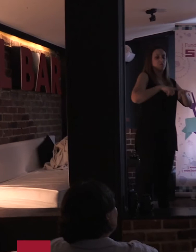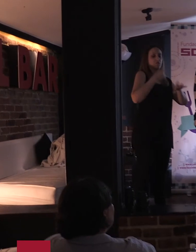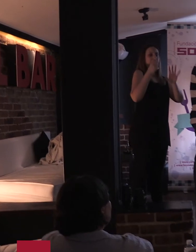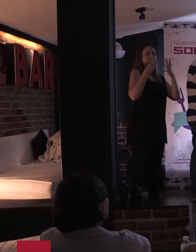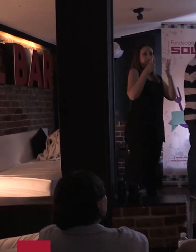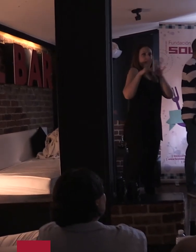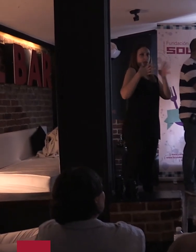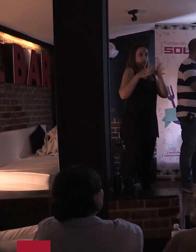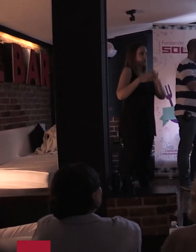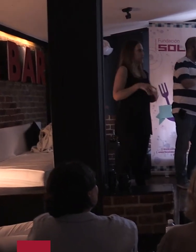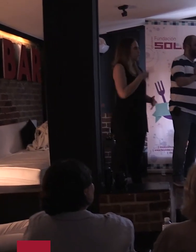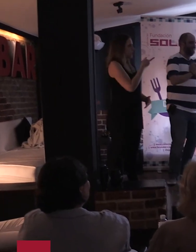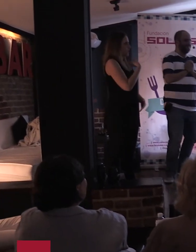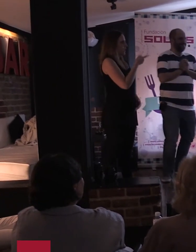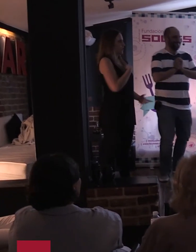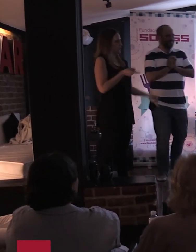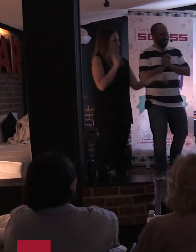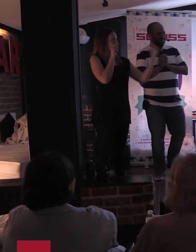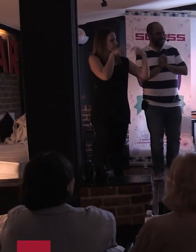7? Queda contigo, ¿no? ¿Y con